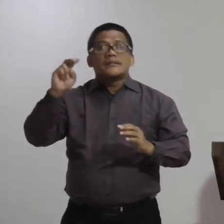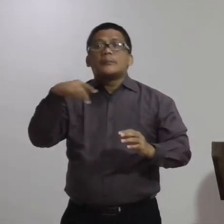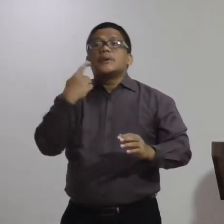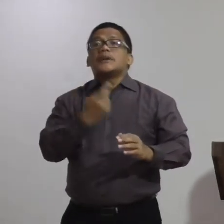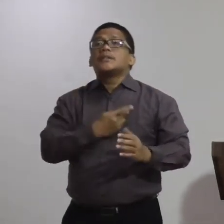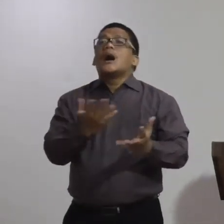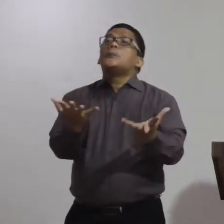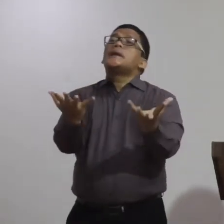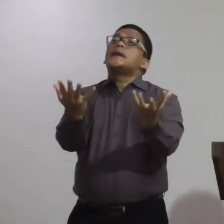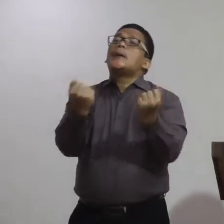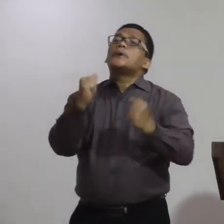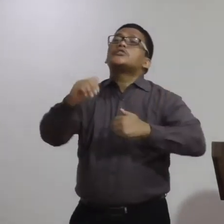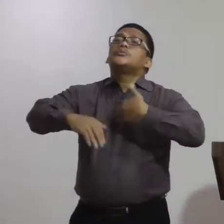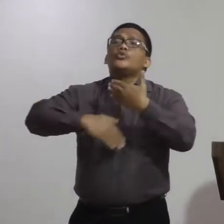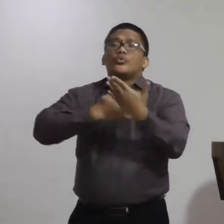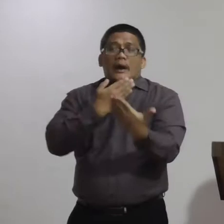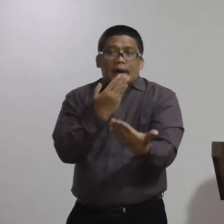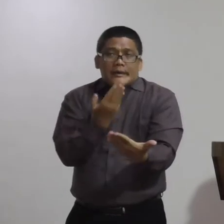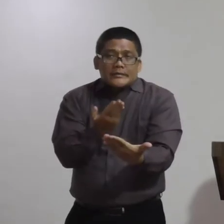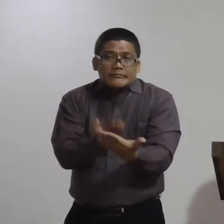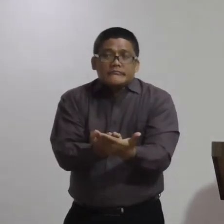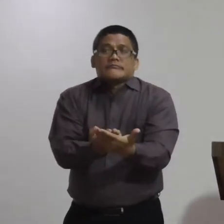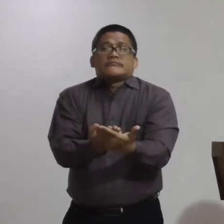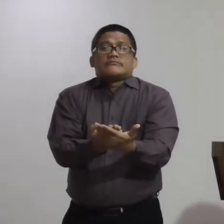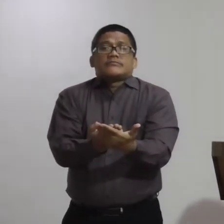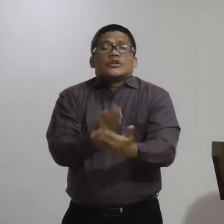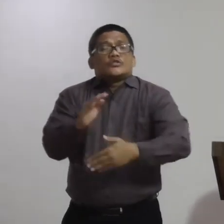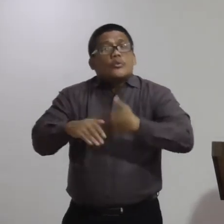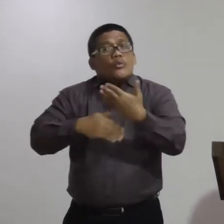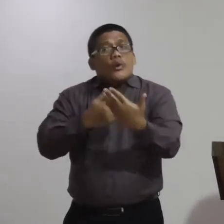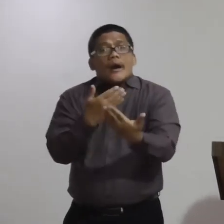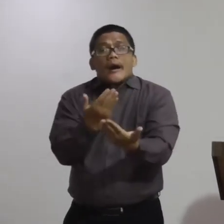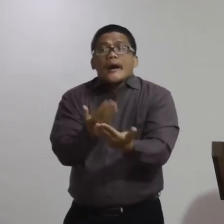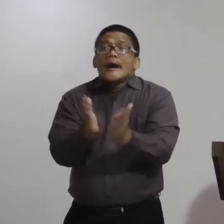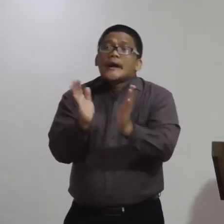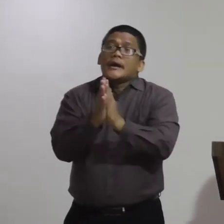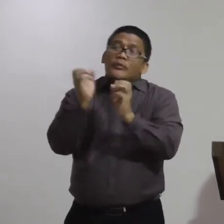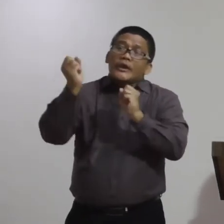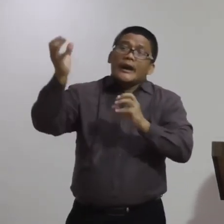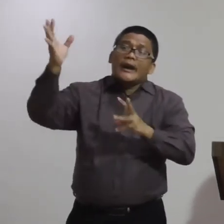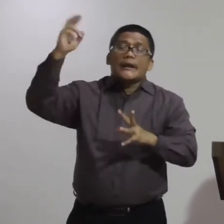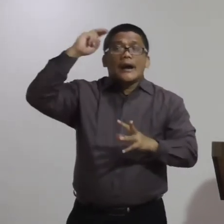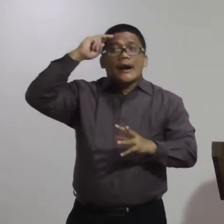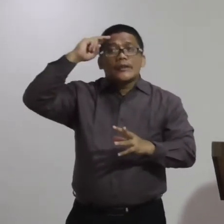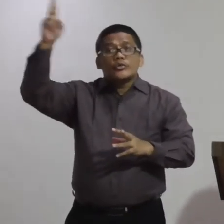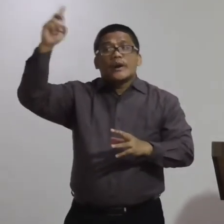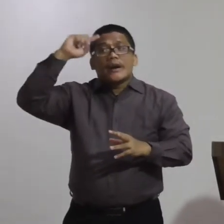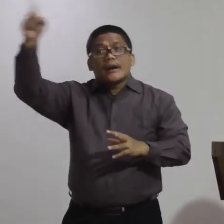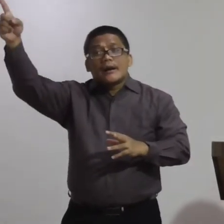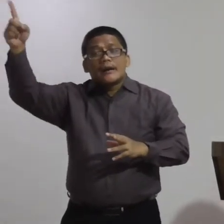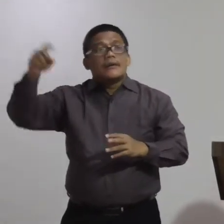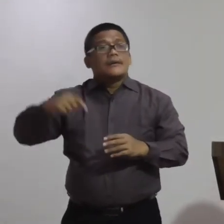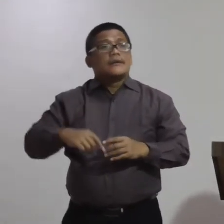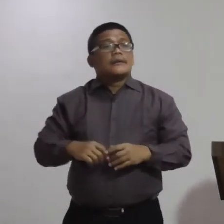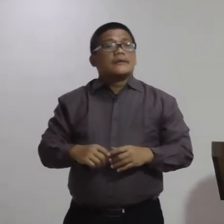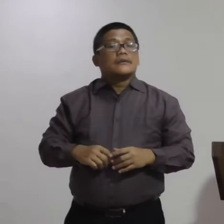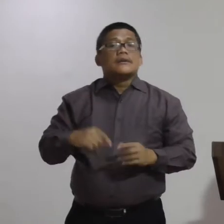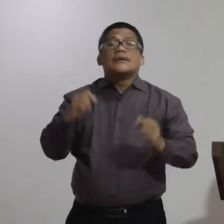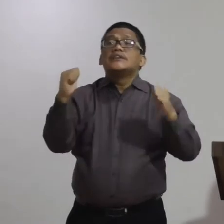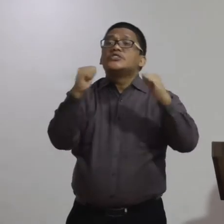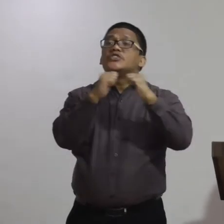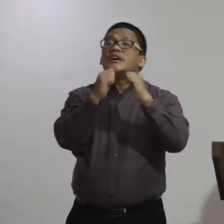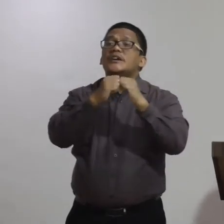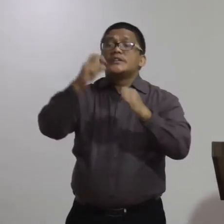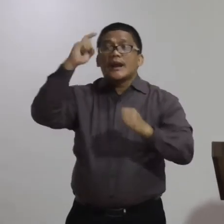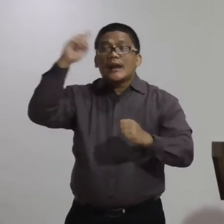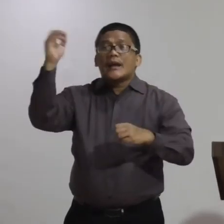memperoleh seluruhnya, ya, seluruh kemuliaan Allah, ya, sehingga janji-janji